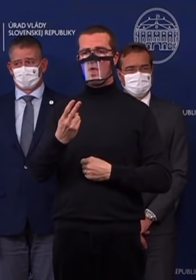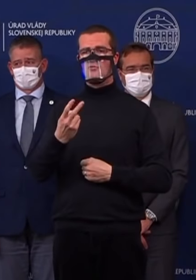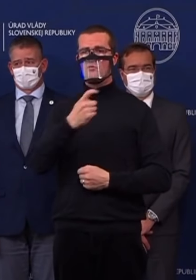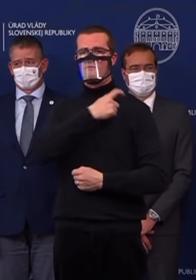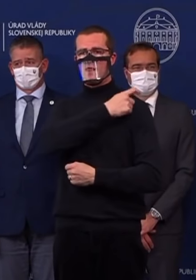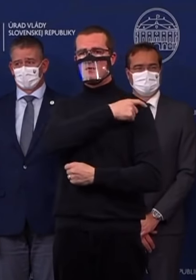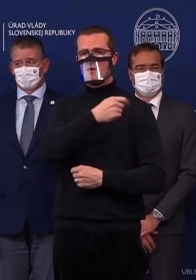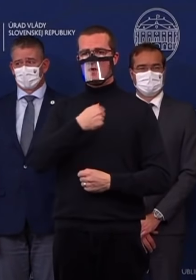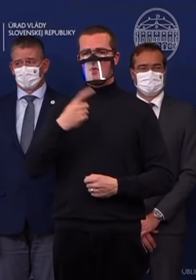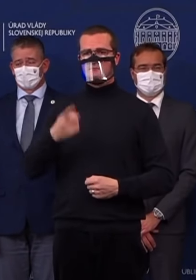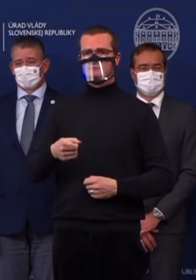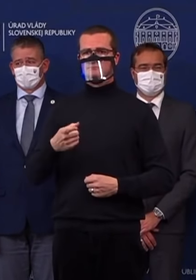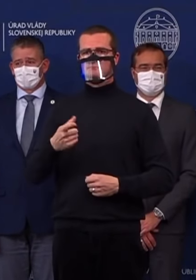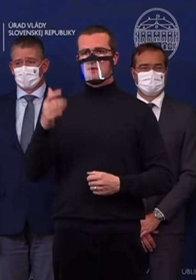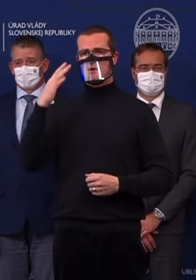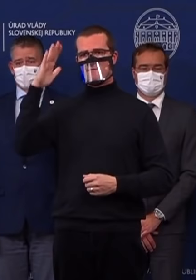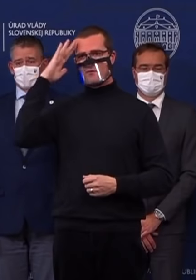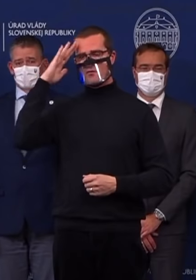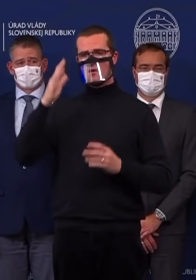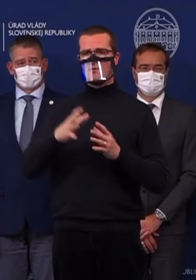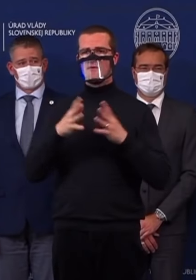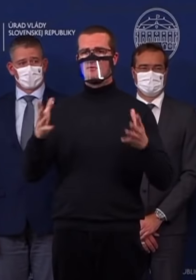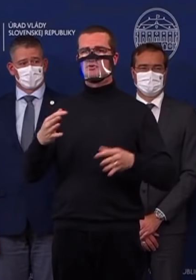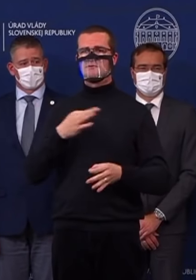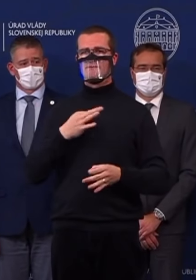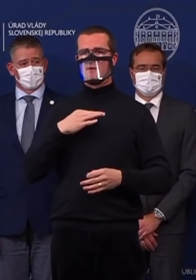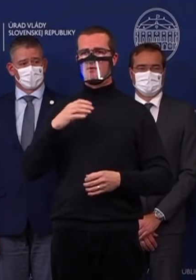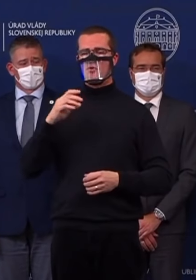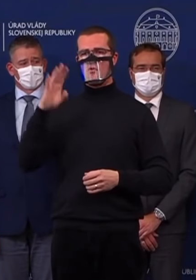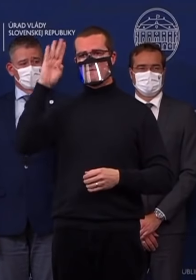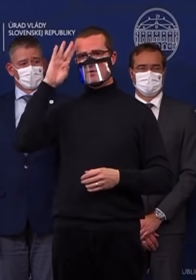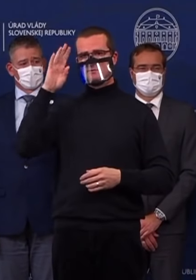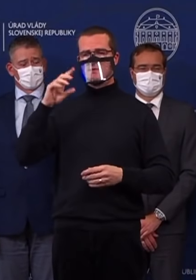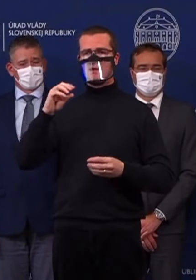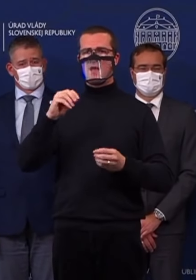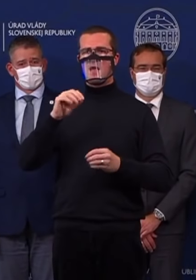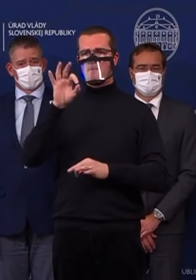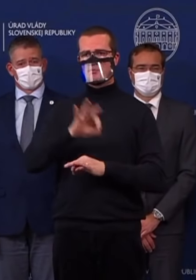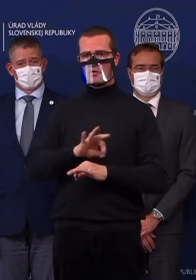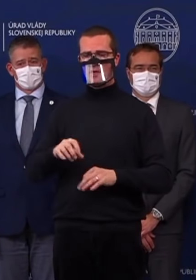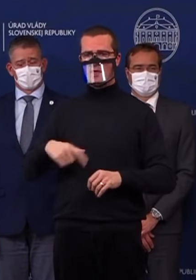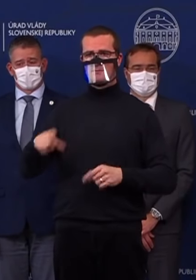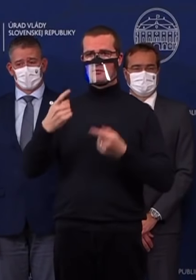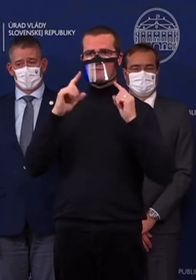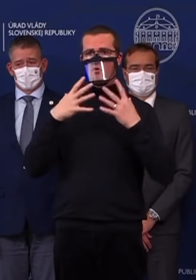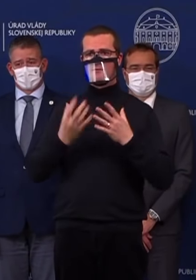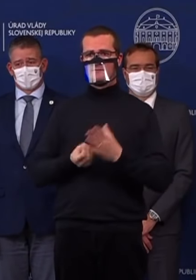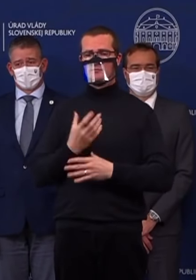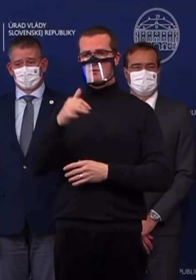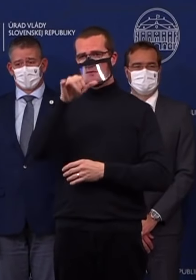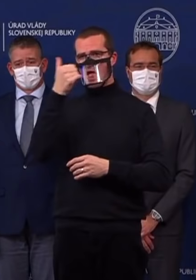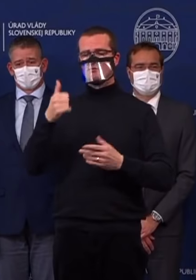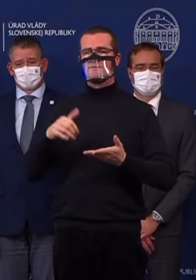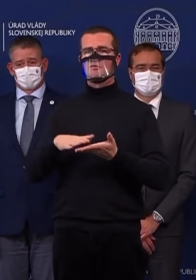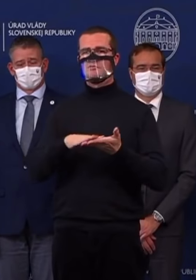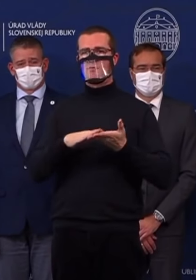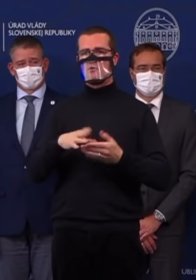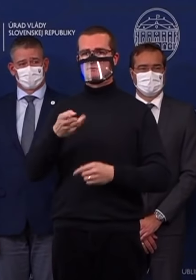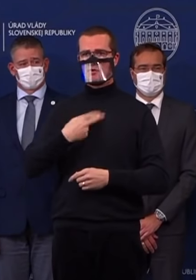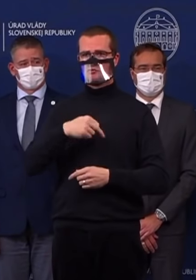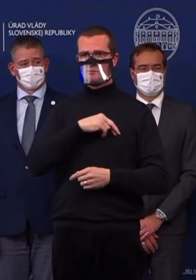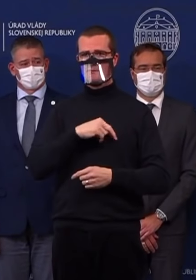síl najväčšia civilno-vojenská operácia na území Slovenskej republiky od jej vzniku pod názvom Spoločná